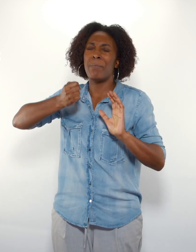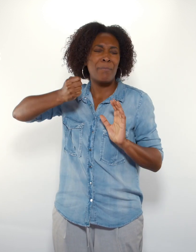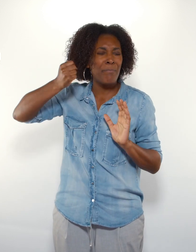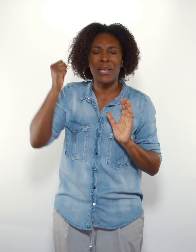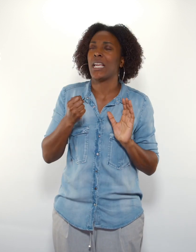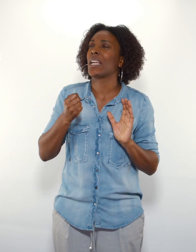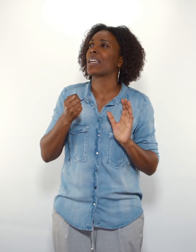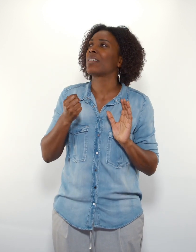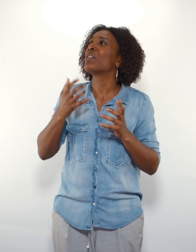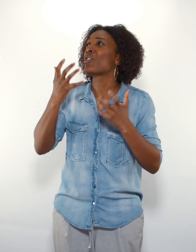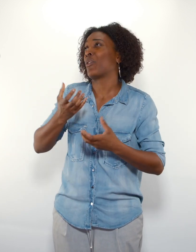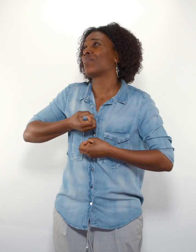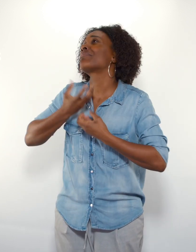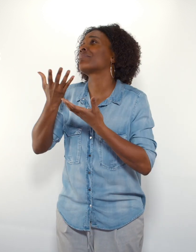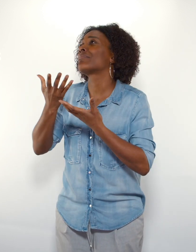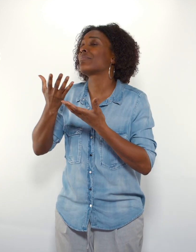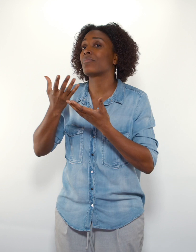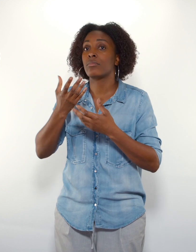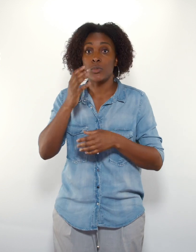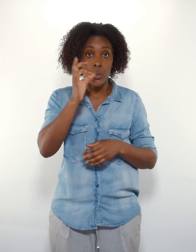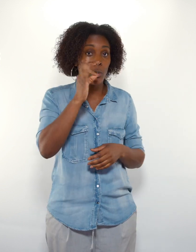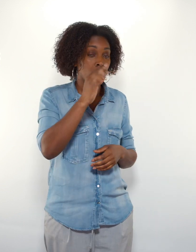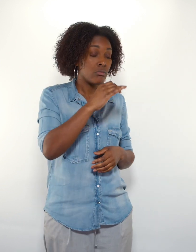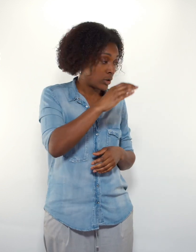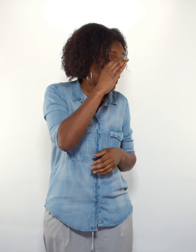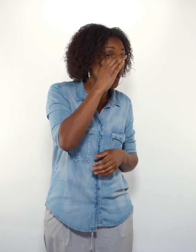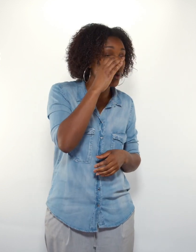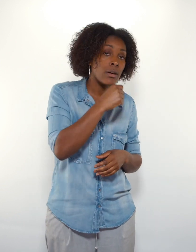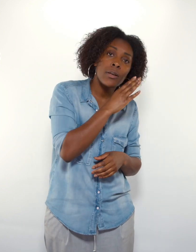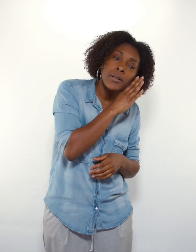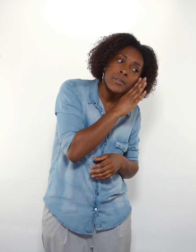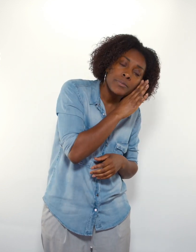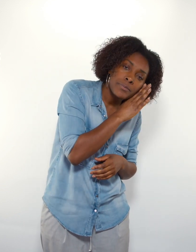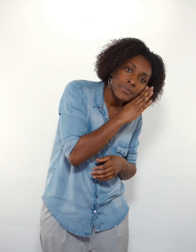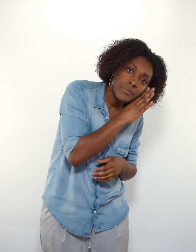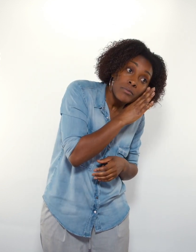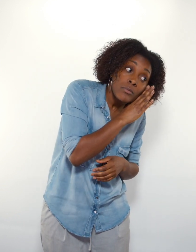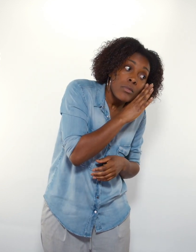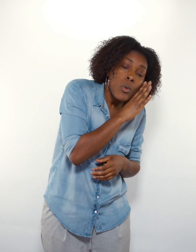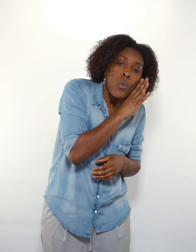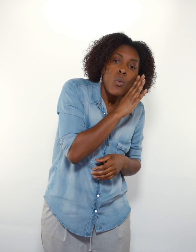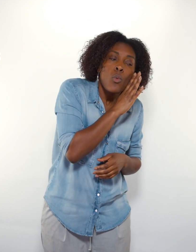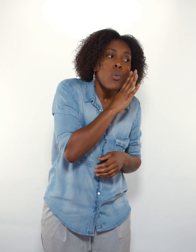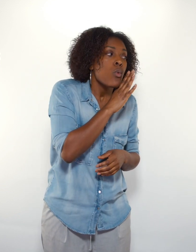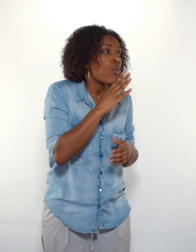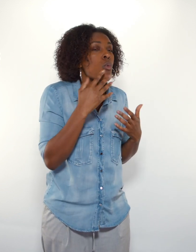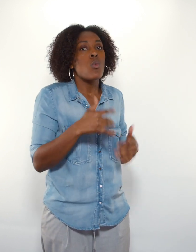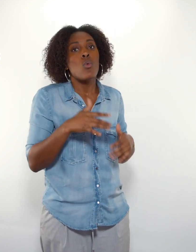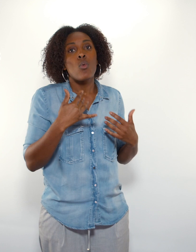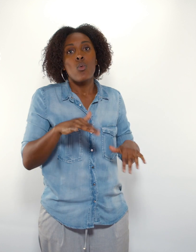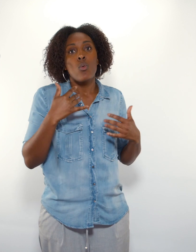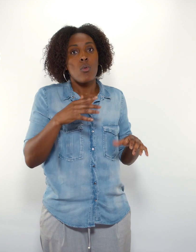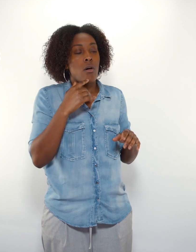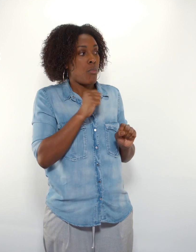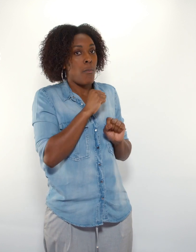les autres. Et j'aimerais vous en parler. » Alors son Seigneur lui dit « Oui, je t'écoute. » Et après l'avoir écouté, le Seigneur lui dit « Cela dépasse vraiment